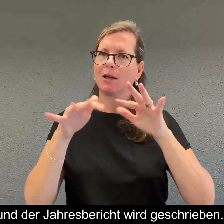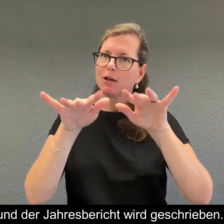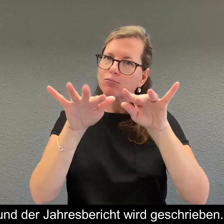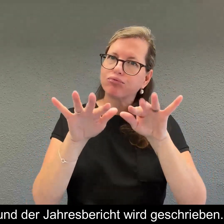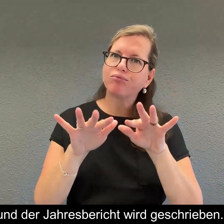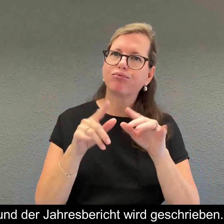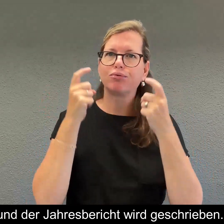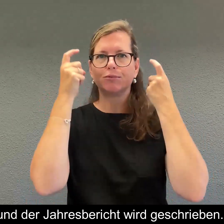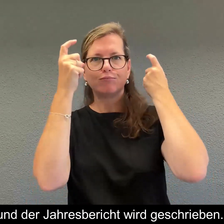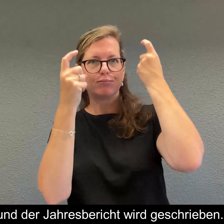wird geschrieben.